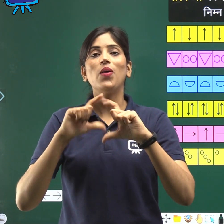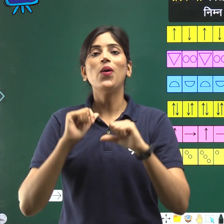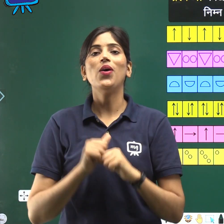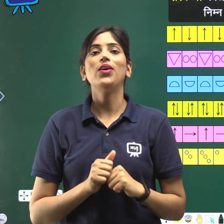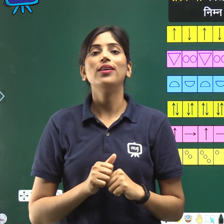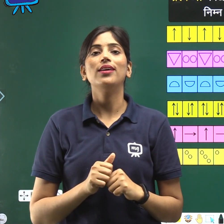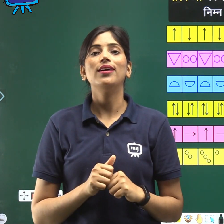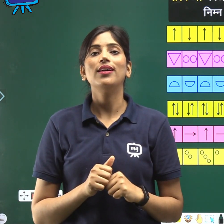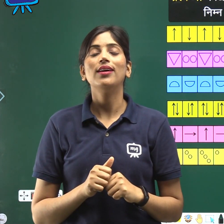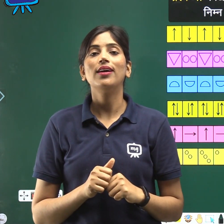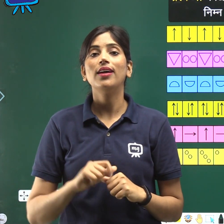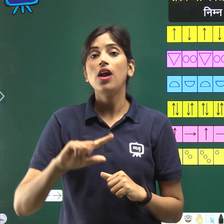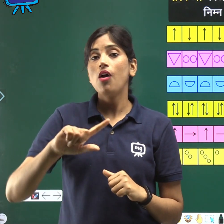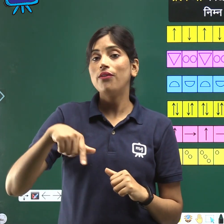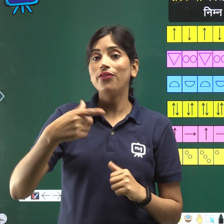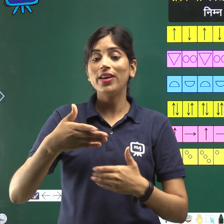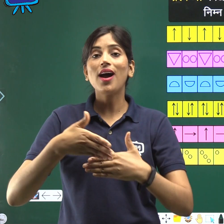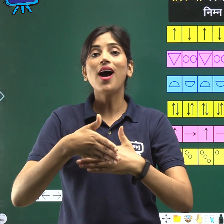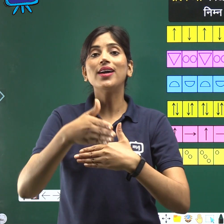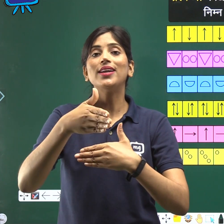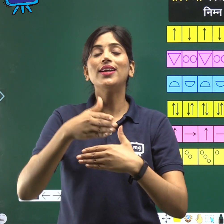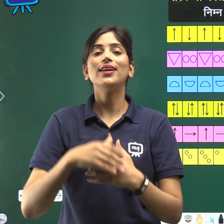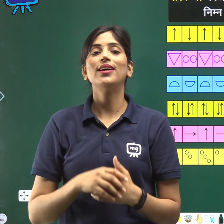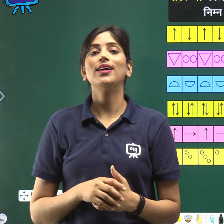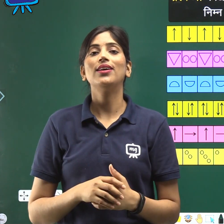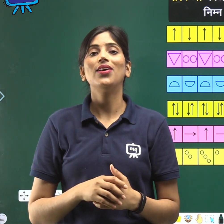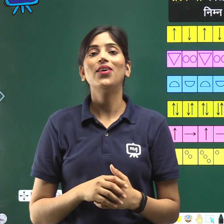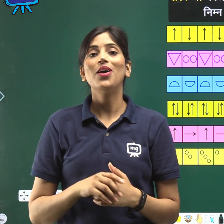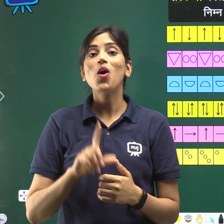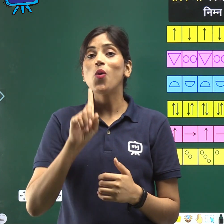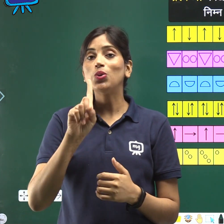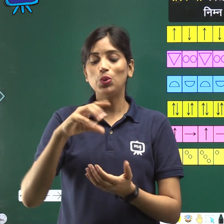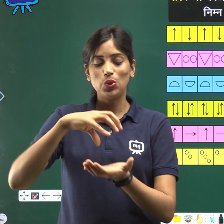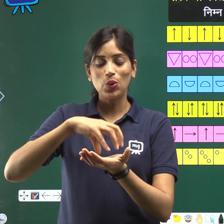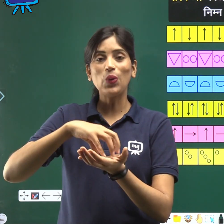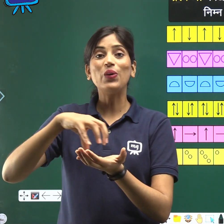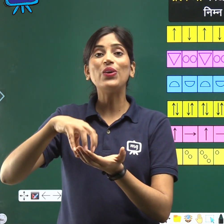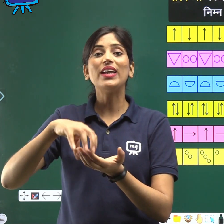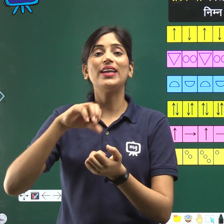त्रिकोण। फिर आगे 2 गोले।